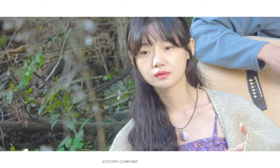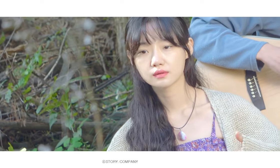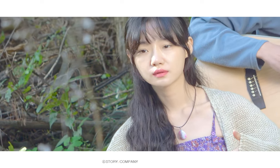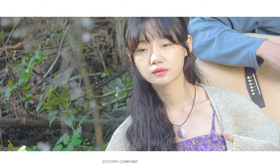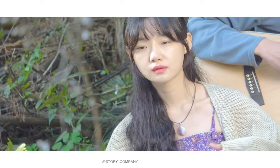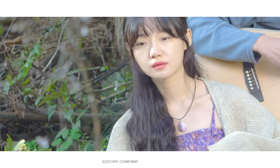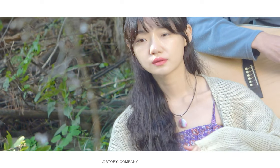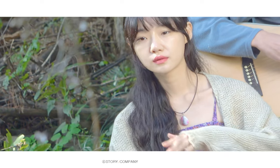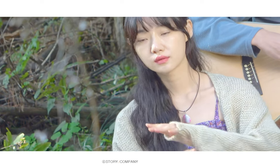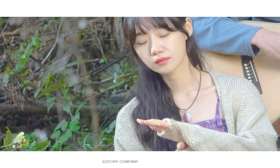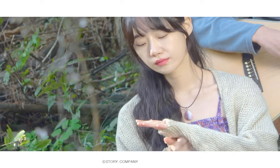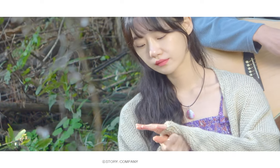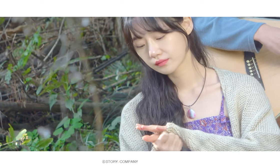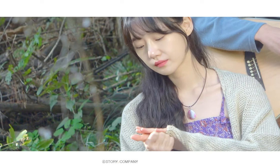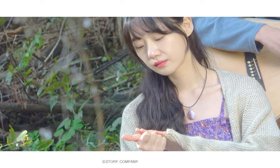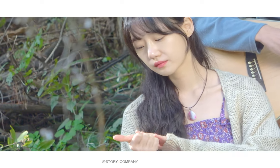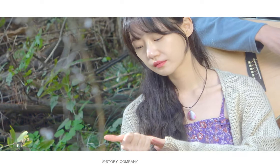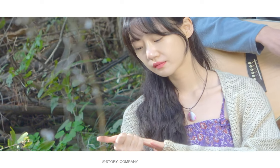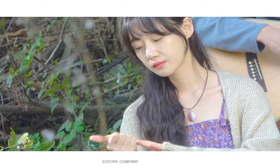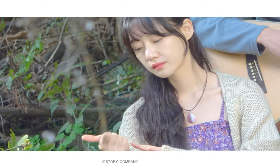희망이었지